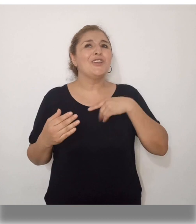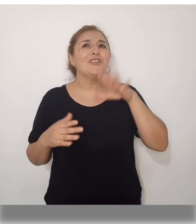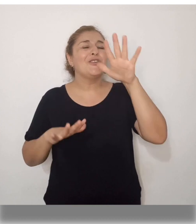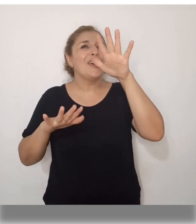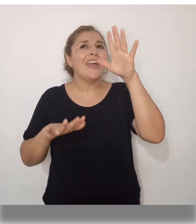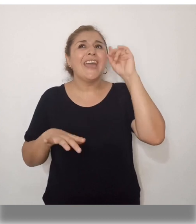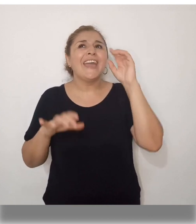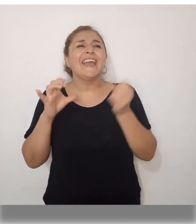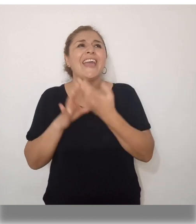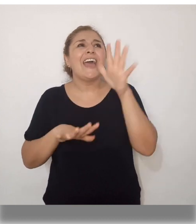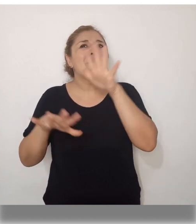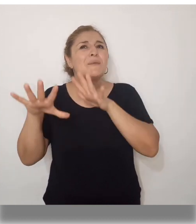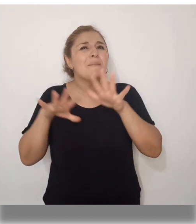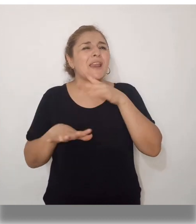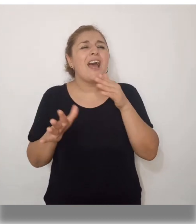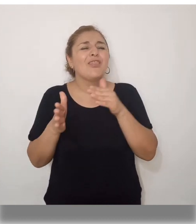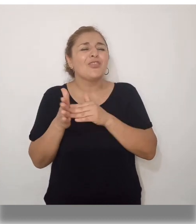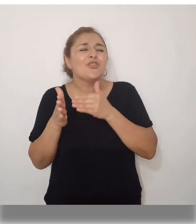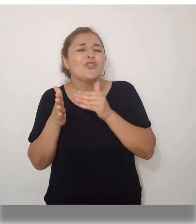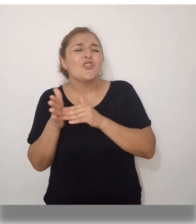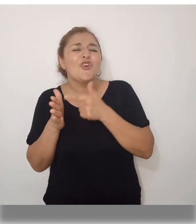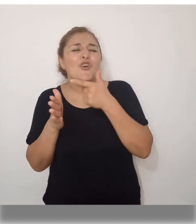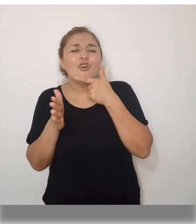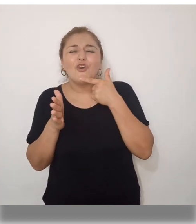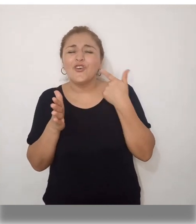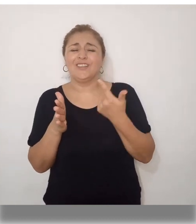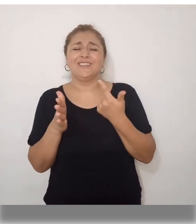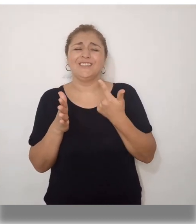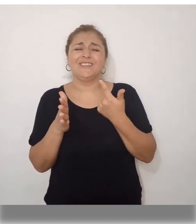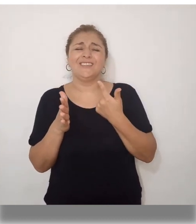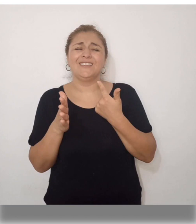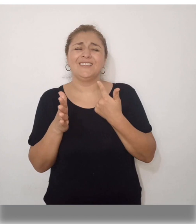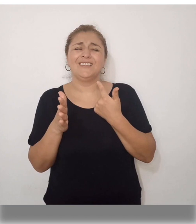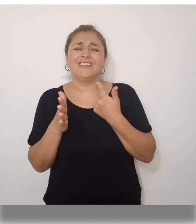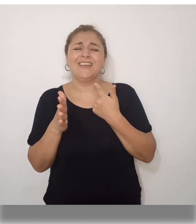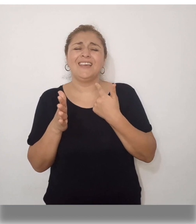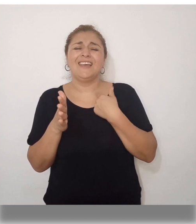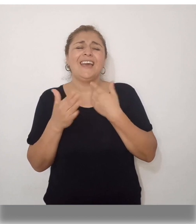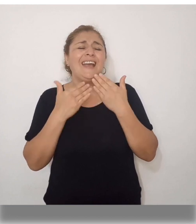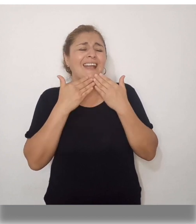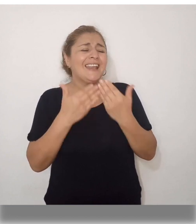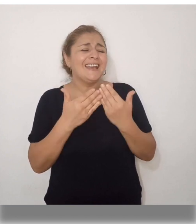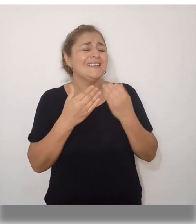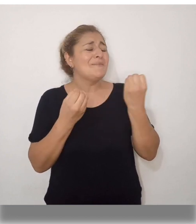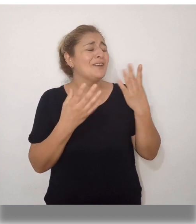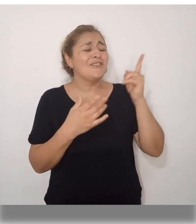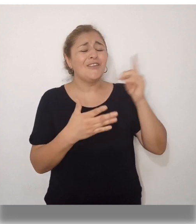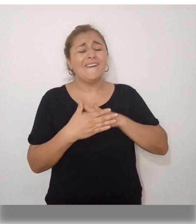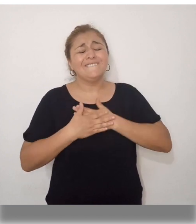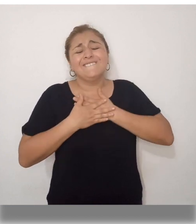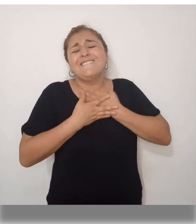Gracias por habernos elegido Gracias por habernos amado y por amarnos tanto